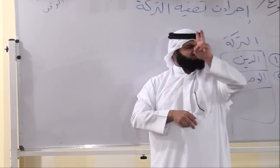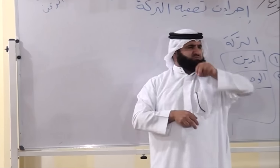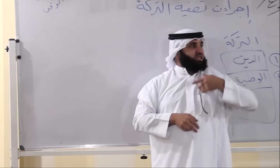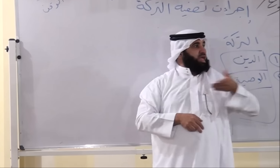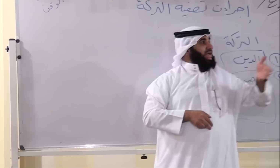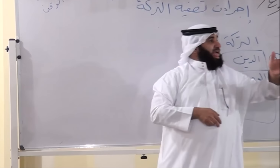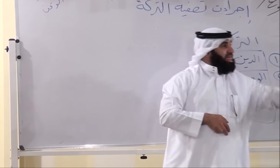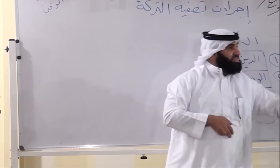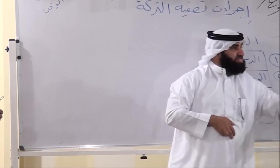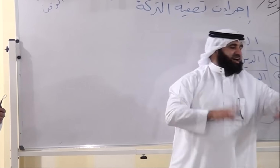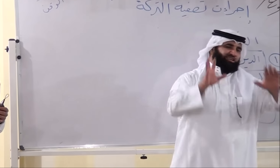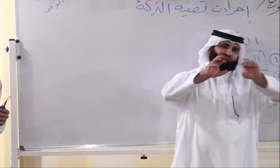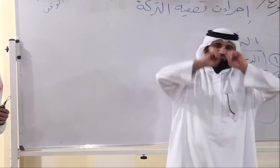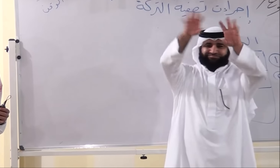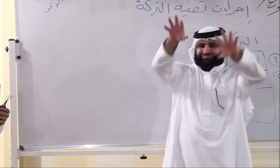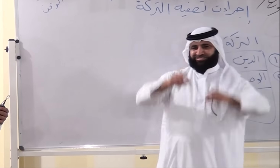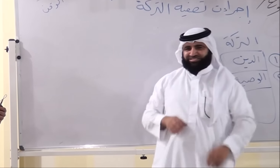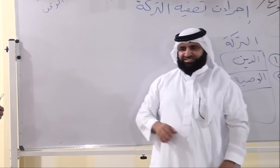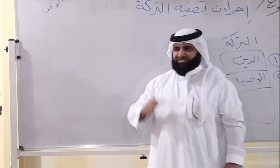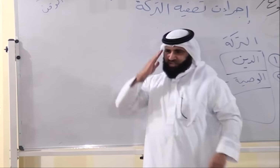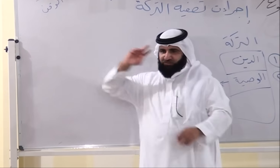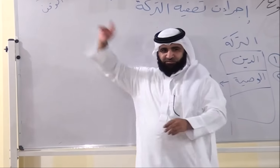الوقف من الفروقات بين